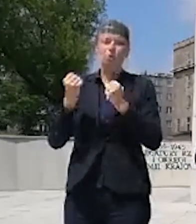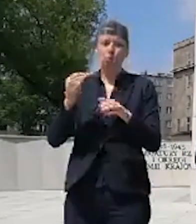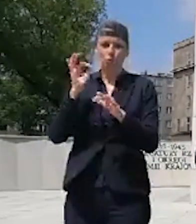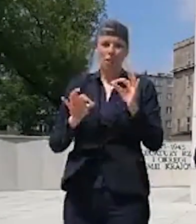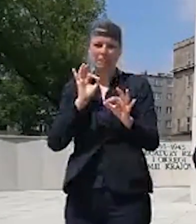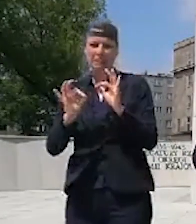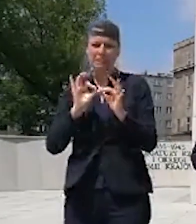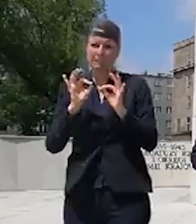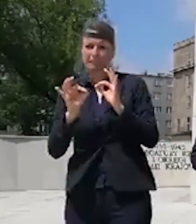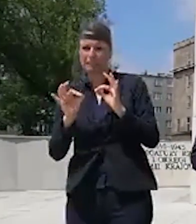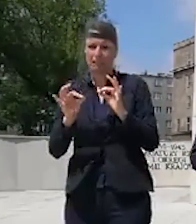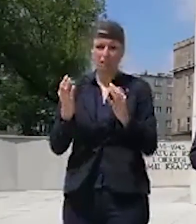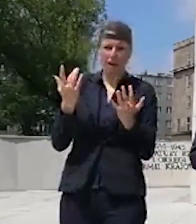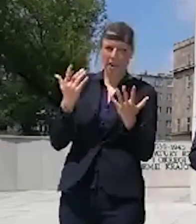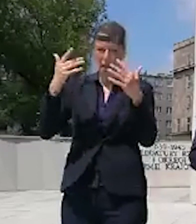że naprawdę wątpliwie